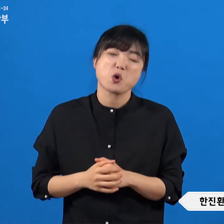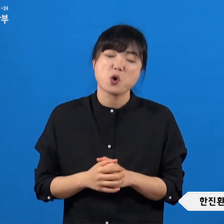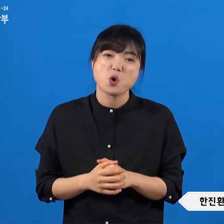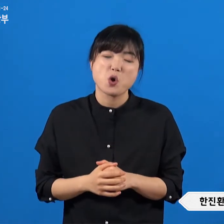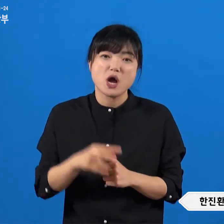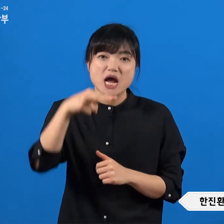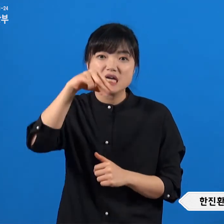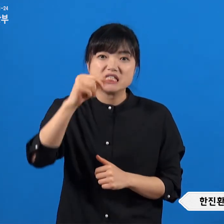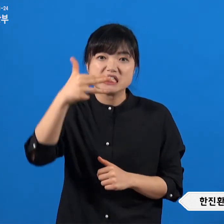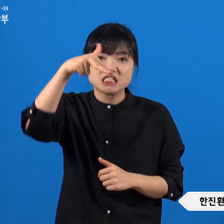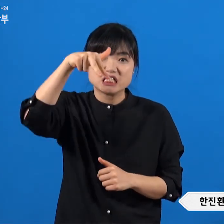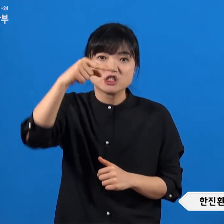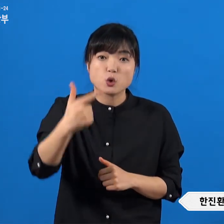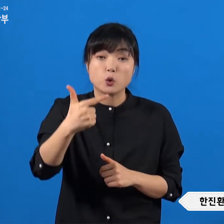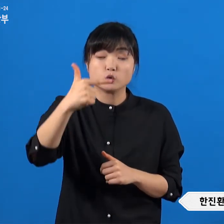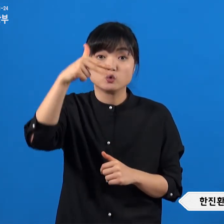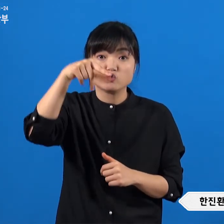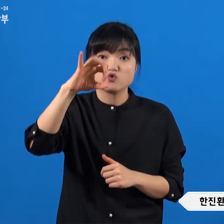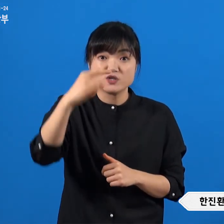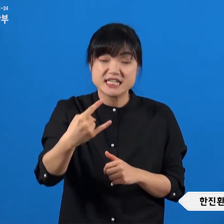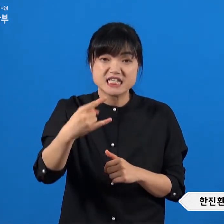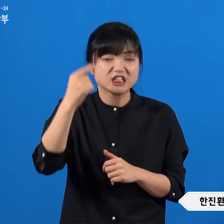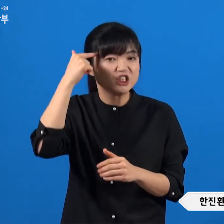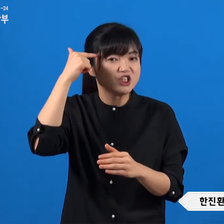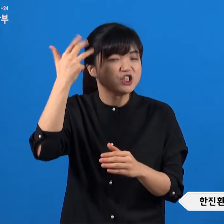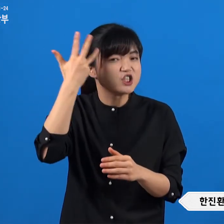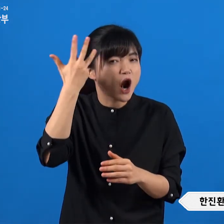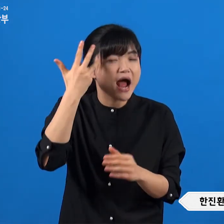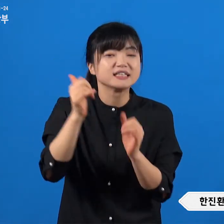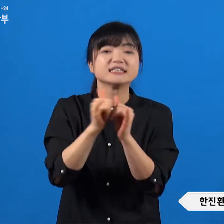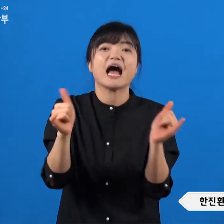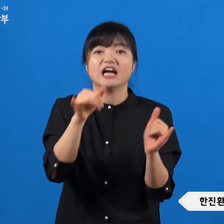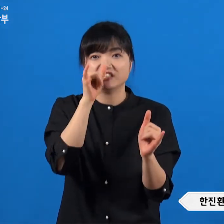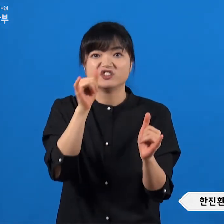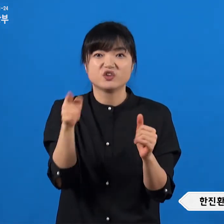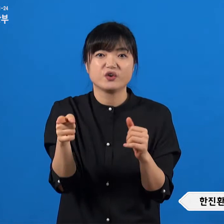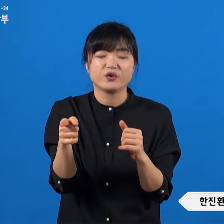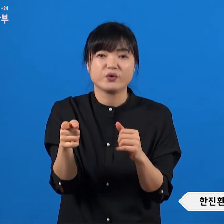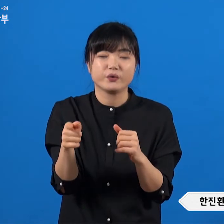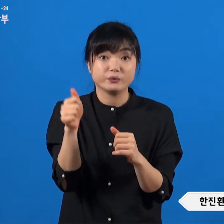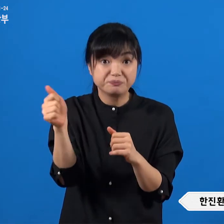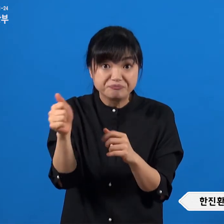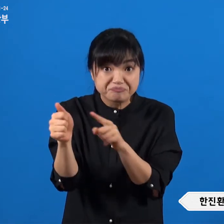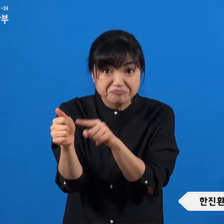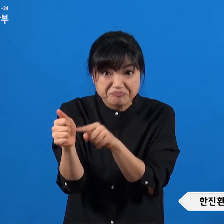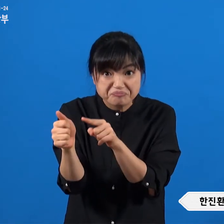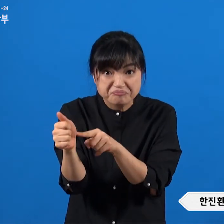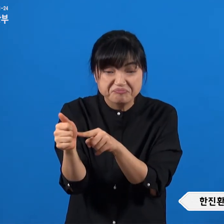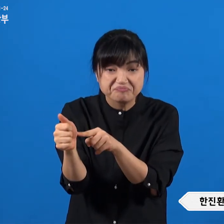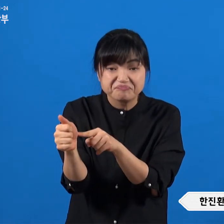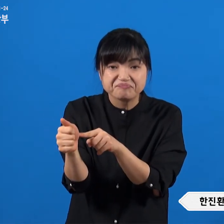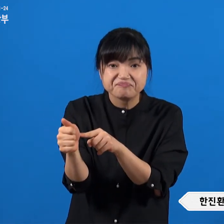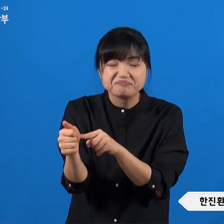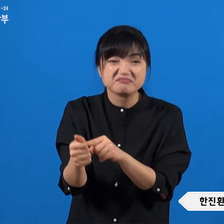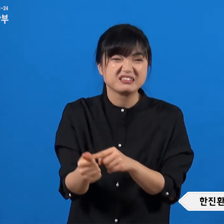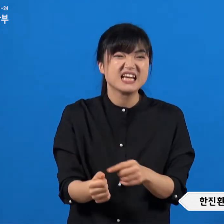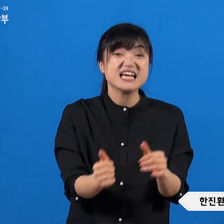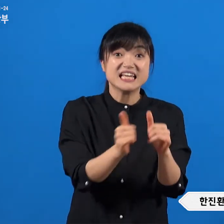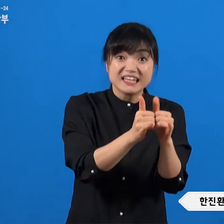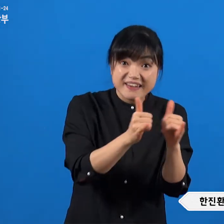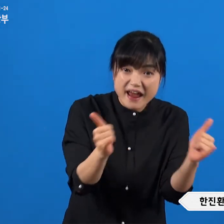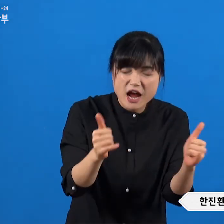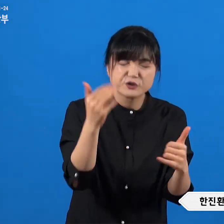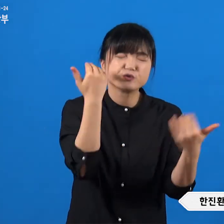실존주의 철학자 사르트르가 대표적인 인본주의자였습니다. 그는 인간은